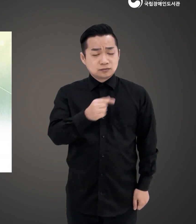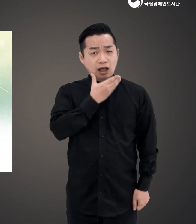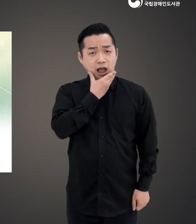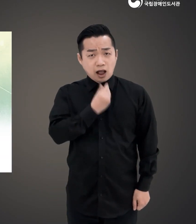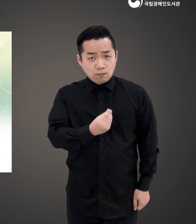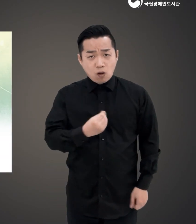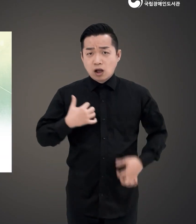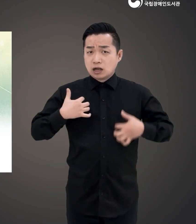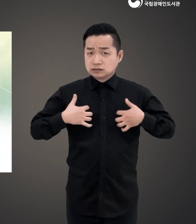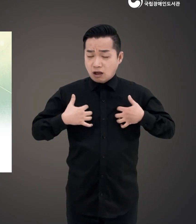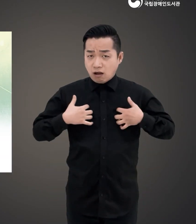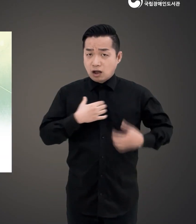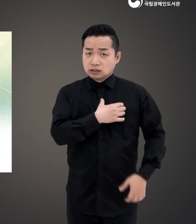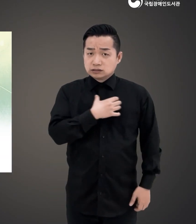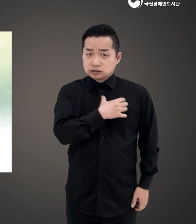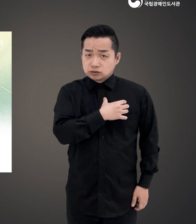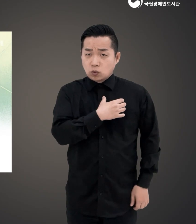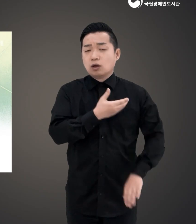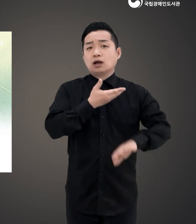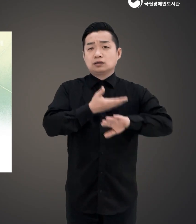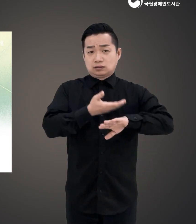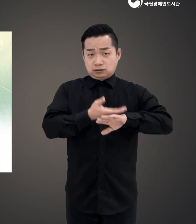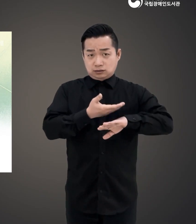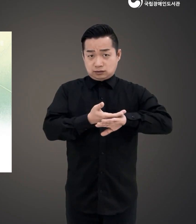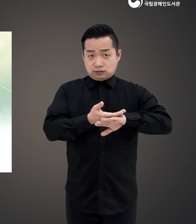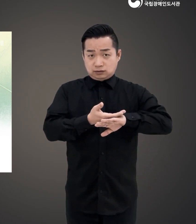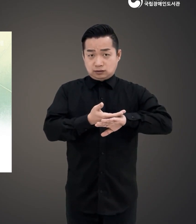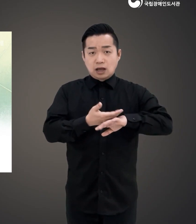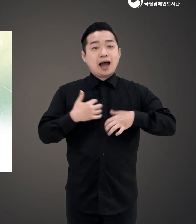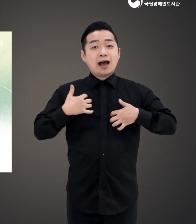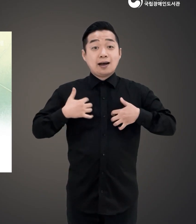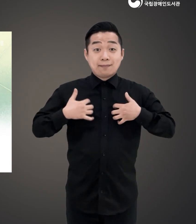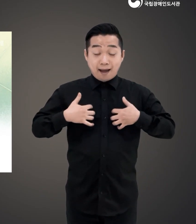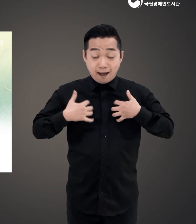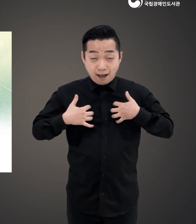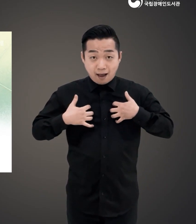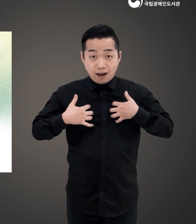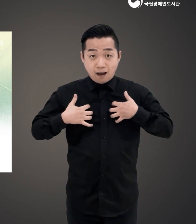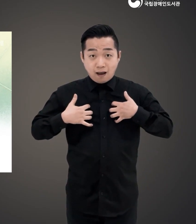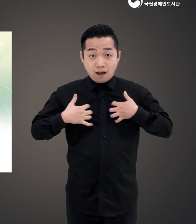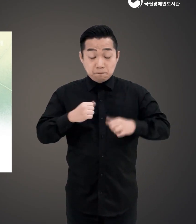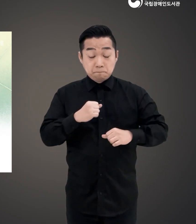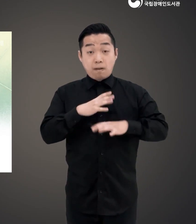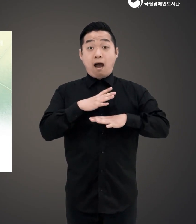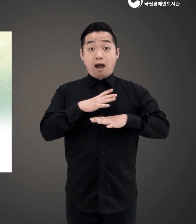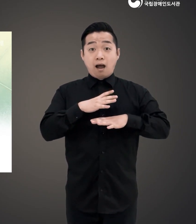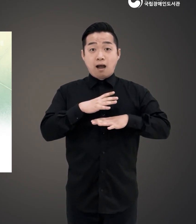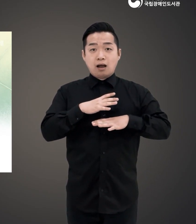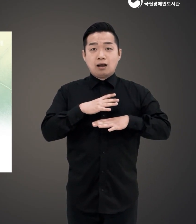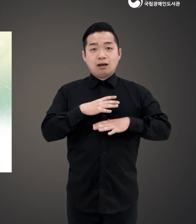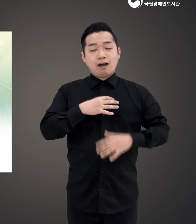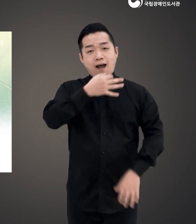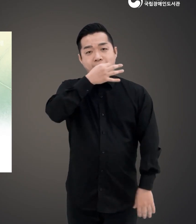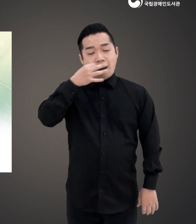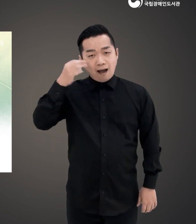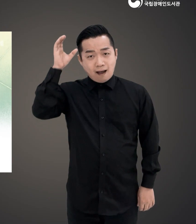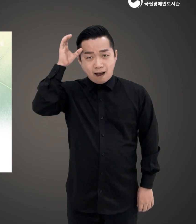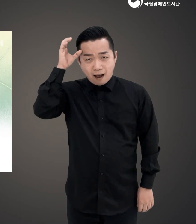그건 행복, 즐거움의 진동과 달랐다. 반가움, 놀람,